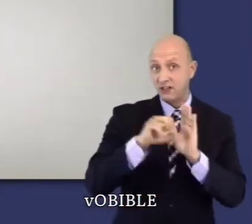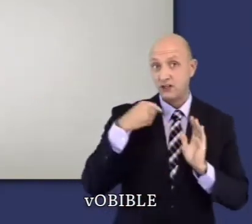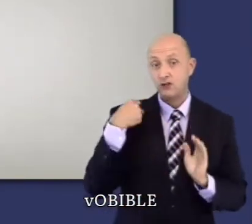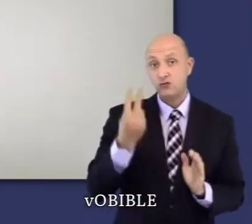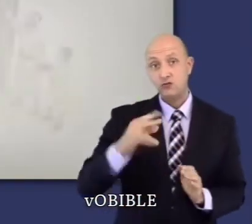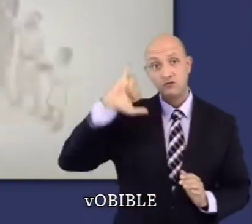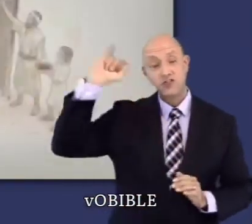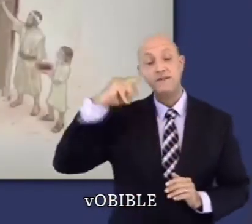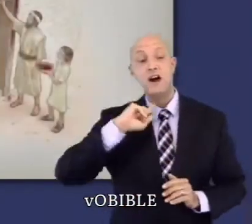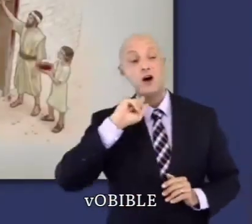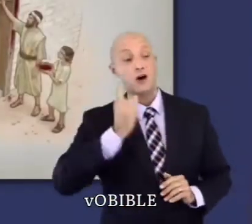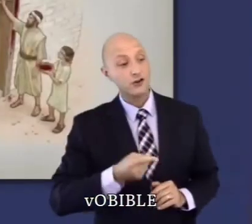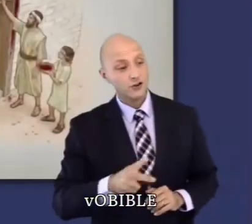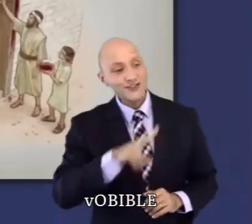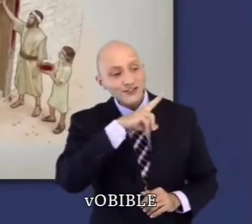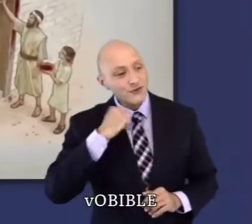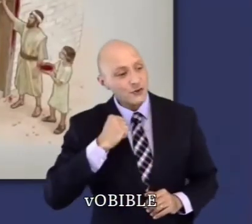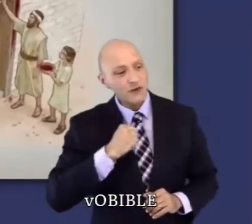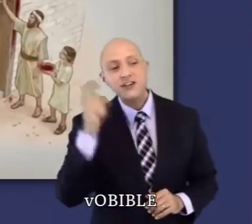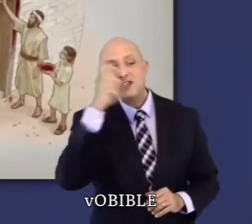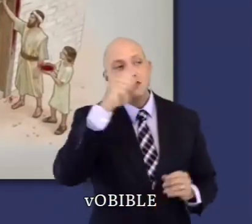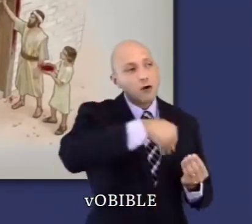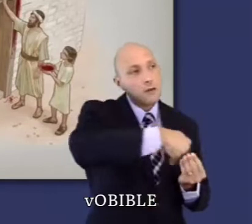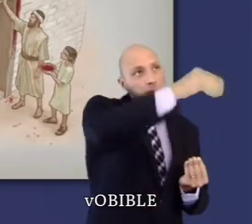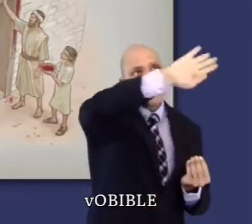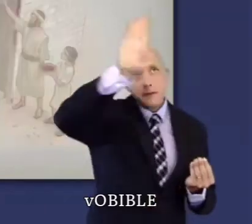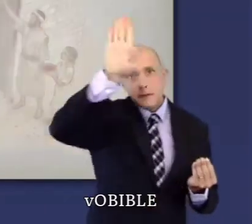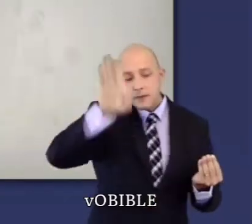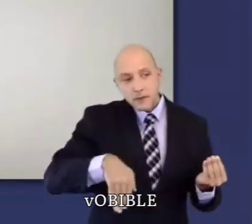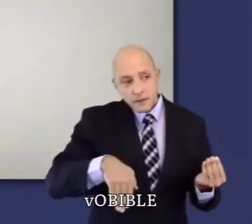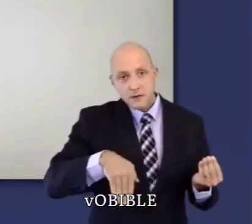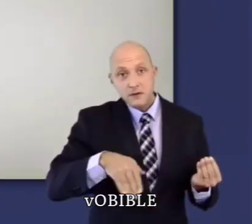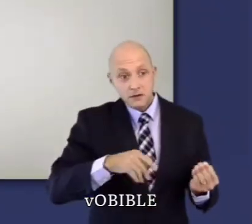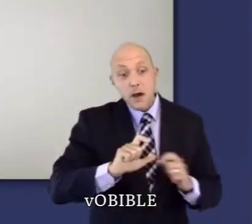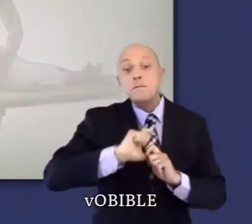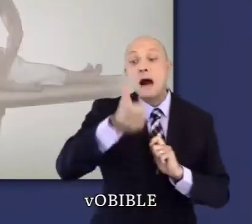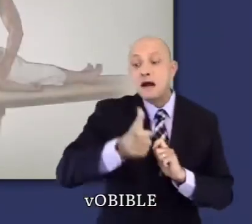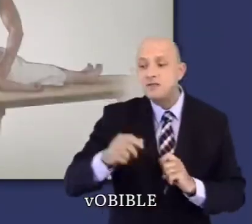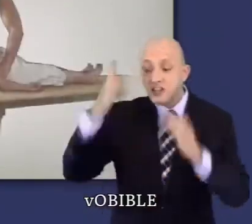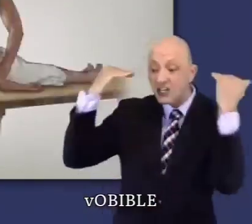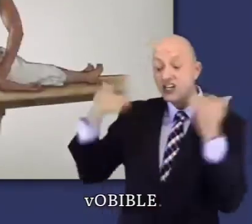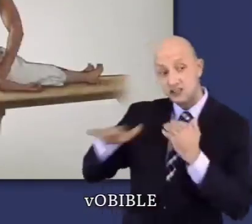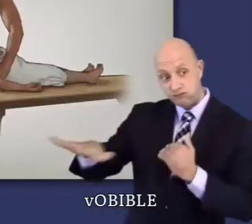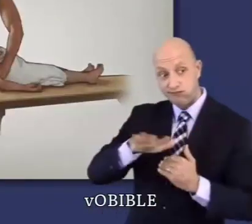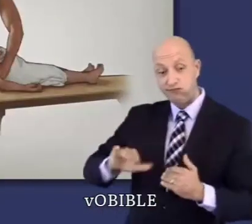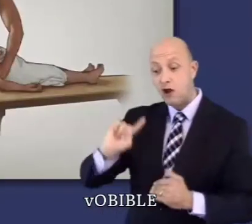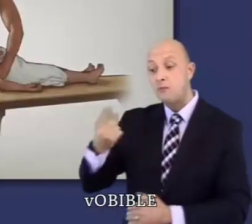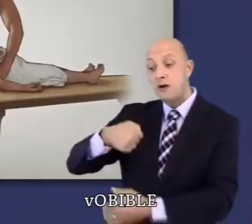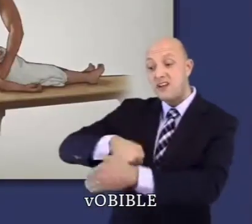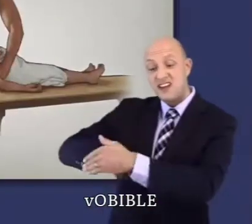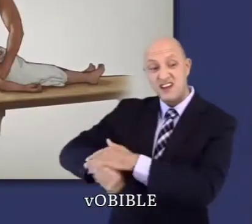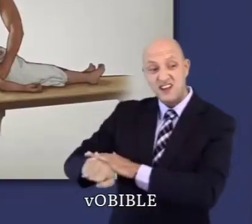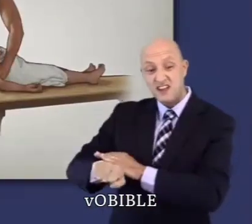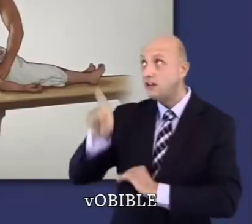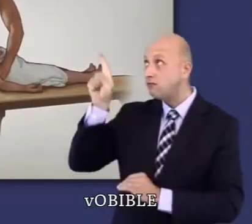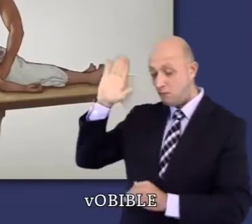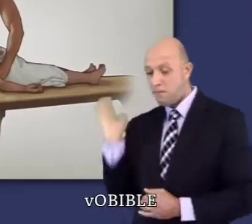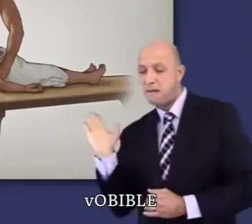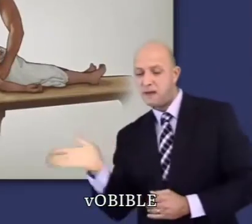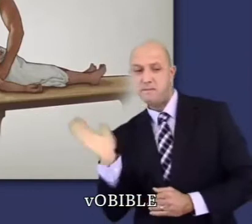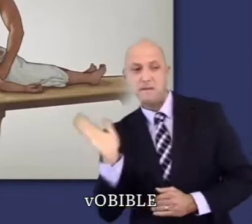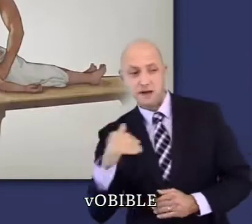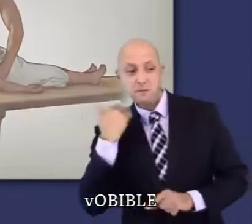Dans le chapitre 12, Dieu institue la Pâque. Il fait aussi venir la 10e et dernière plaie, la mort des premiers-nés.